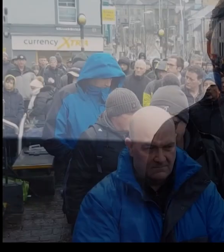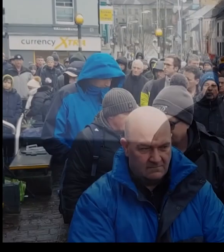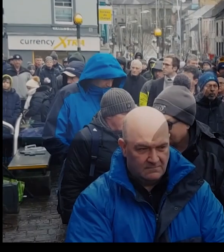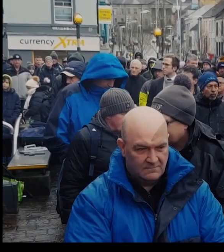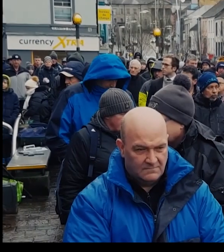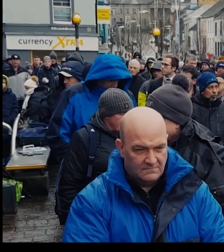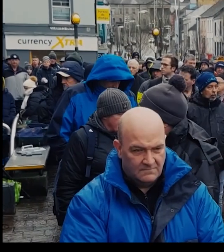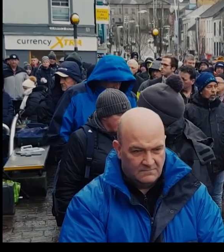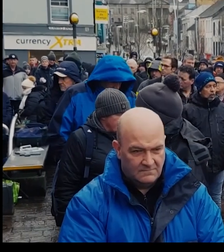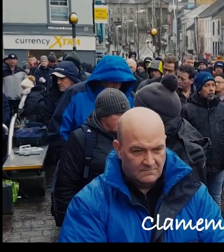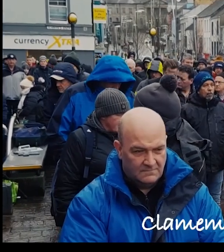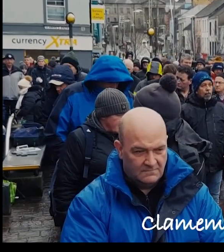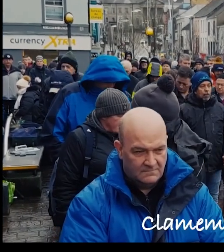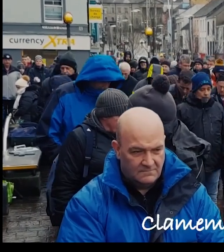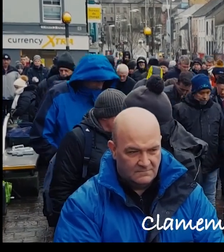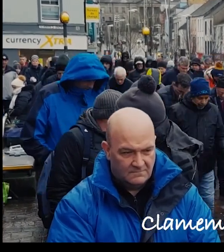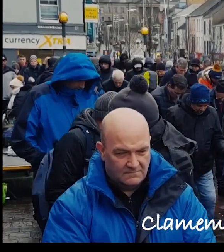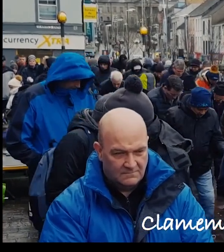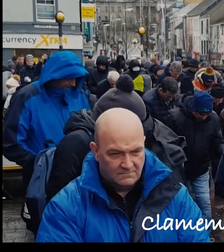morir